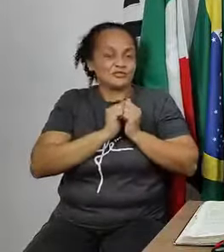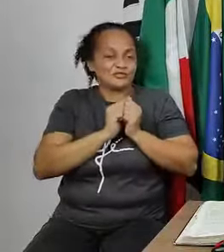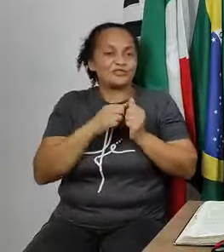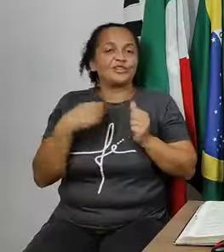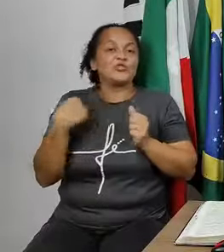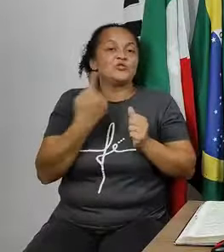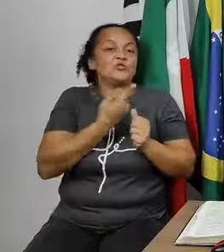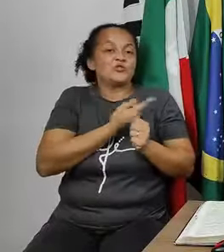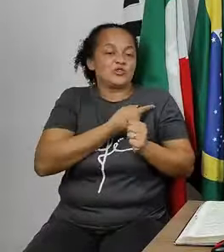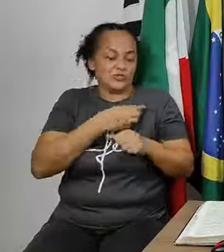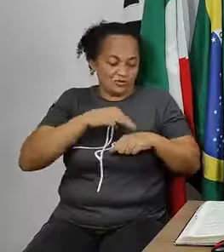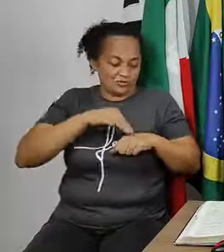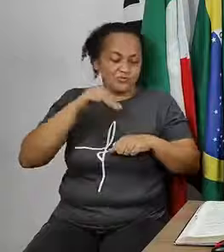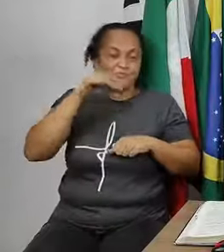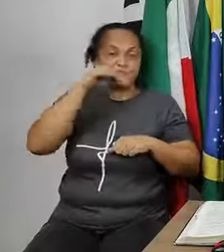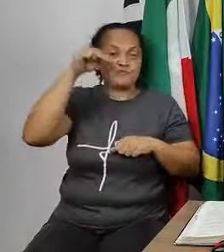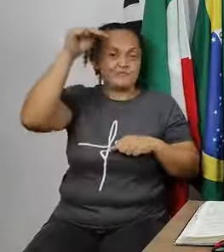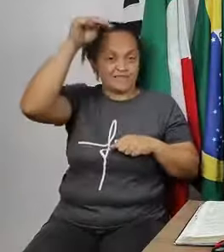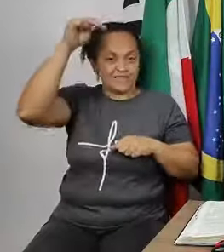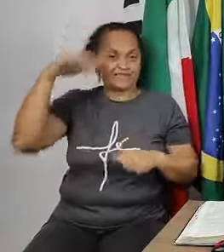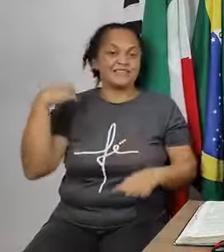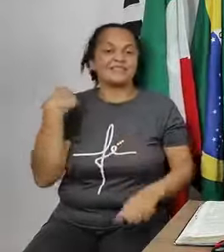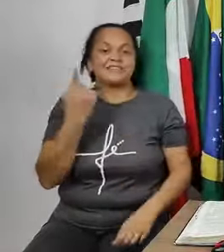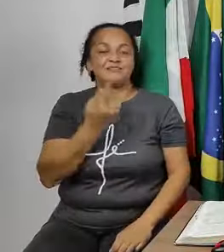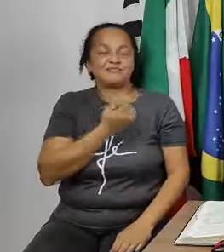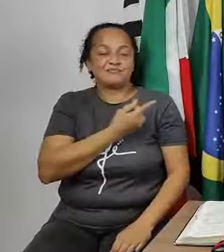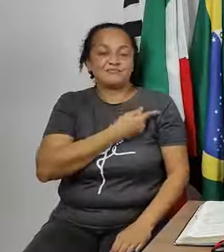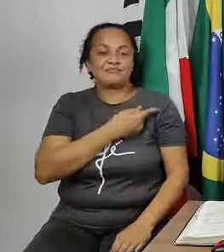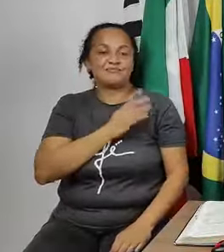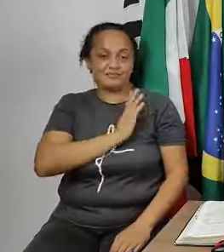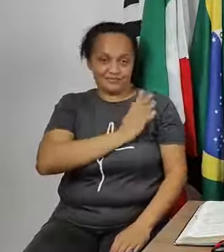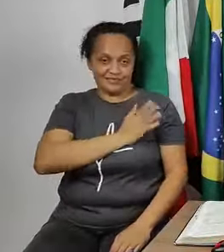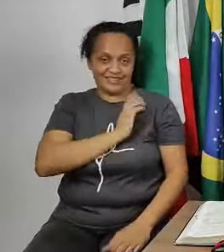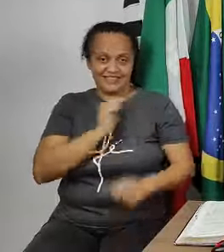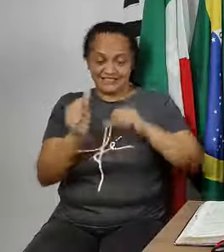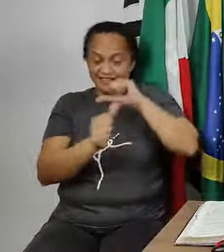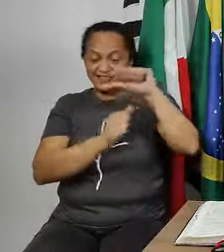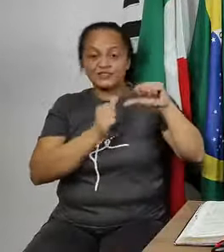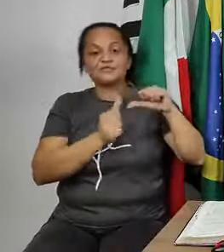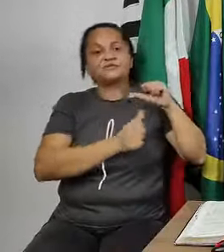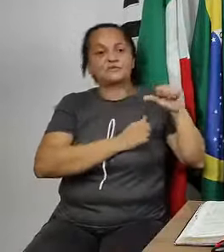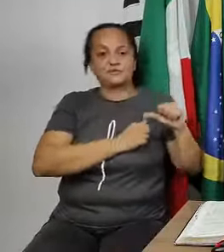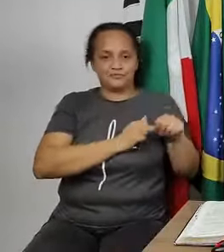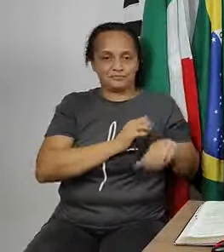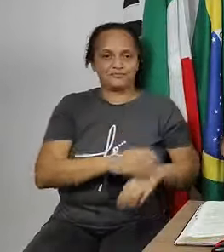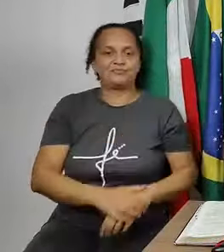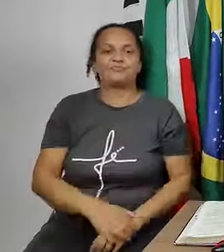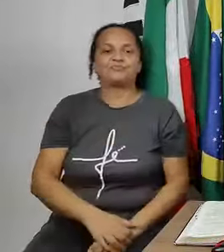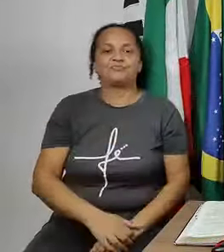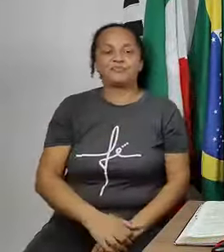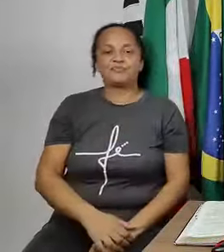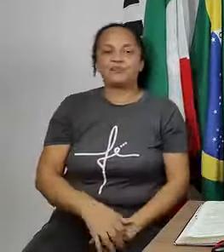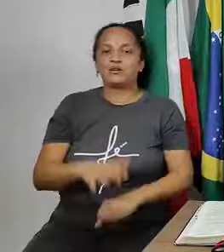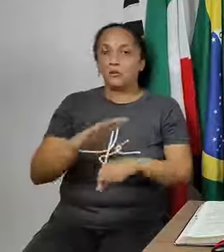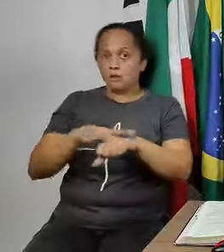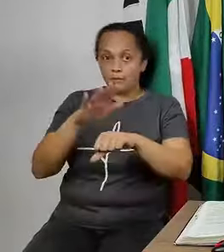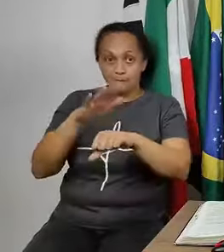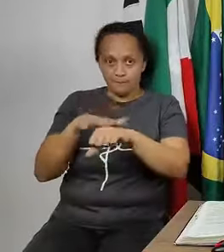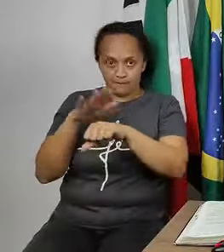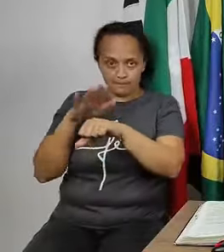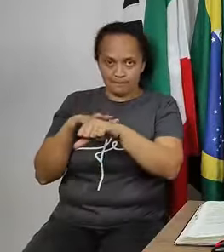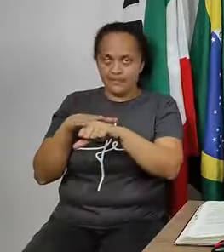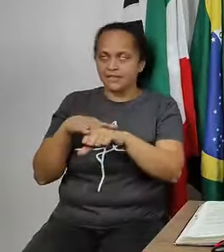nossa nova natureza. Aí que entra, né, algo importante. Quanto mais